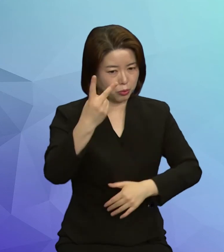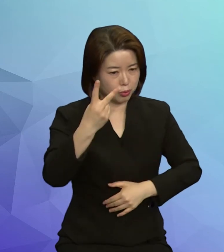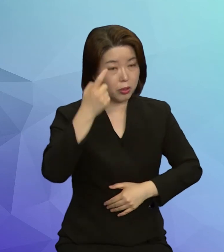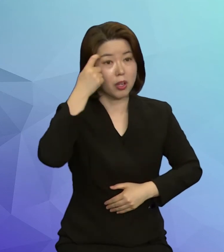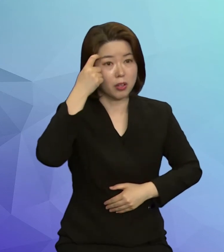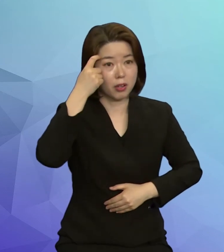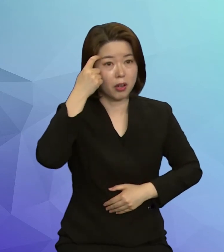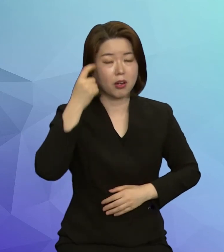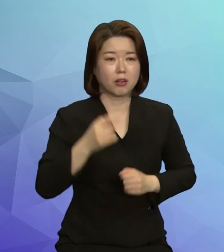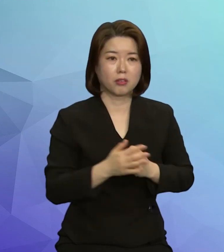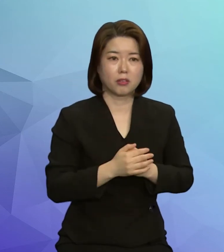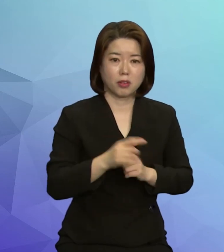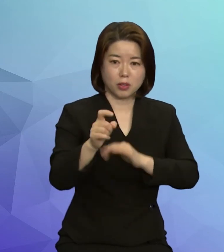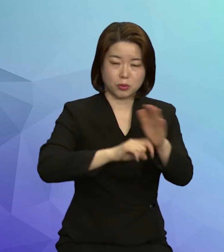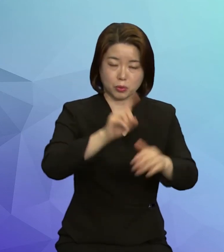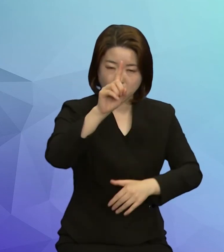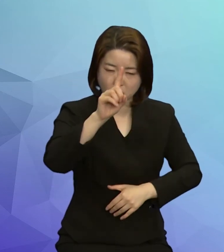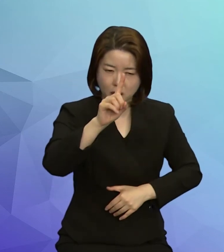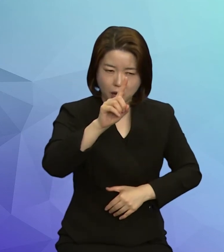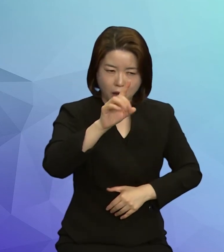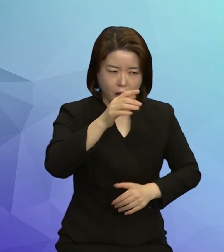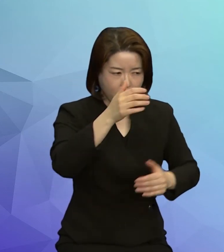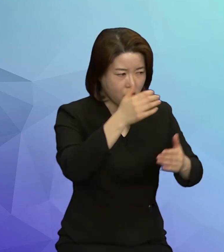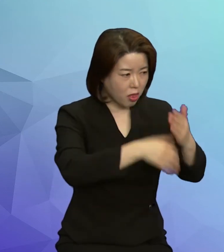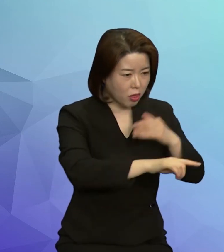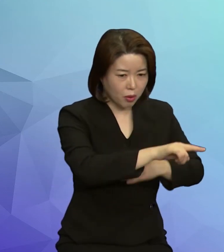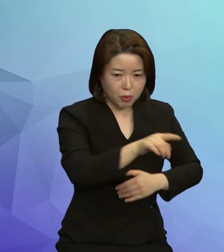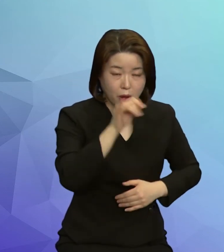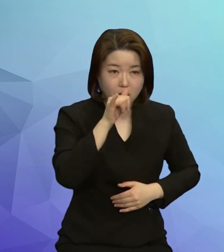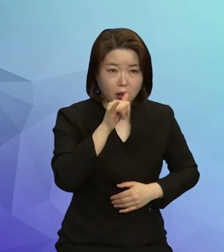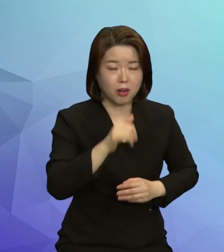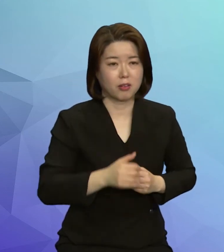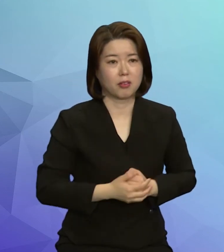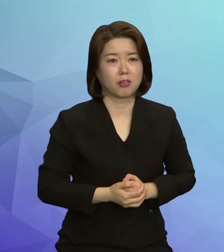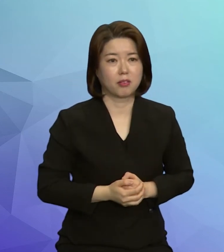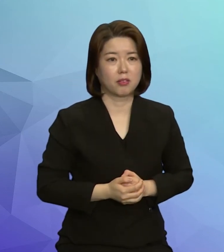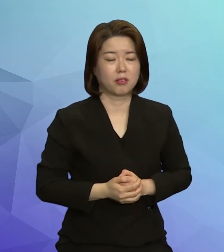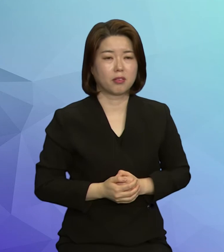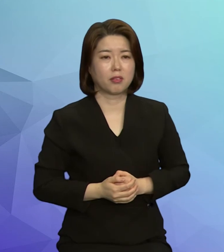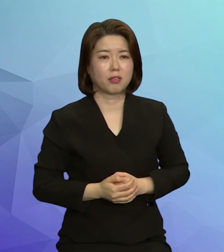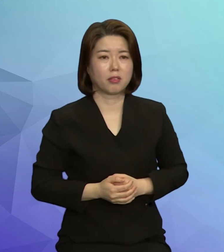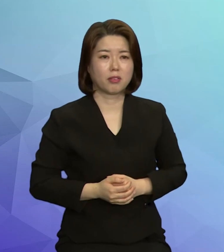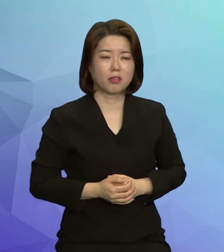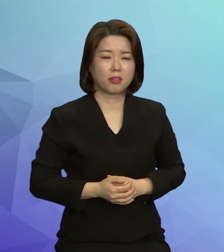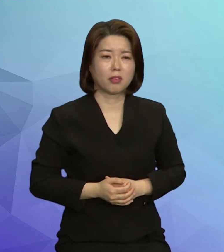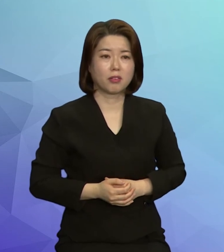생각이 드는 거예요. 도둑 하나가 아직도 남아있다는 거. 도둑 하나가